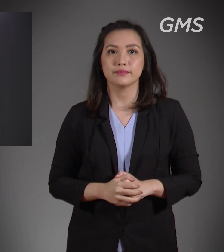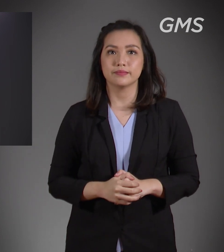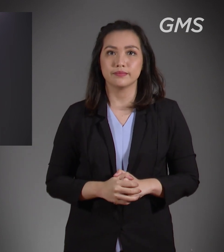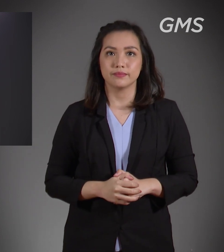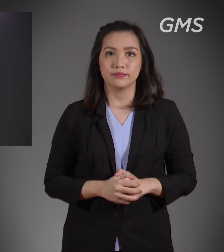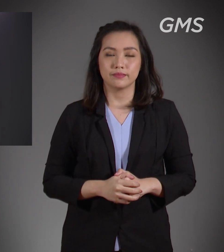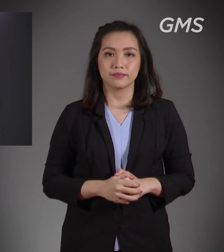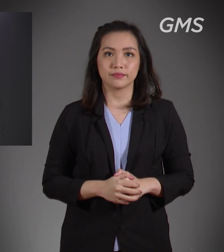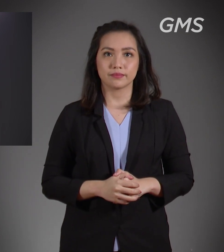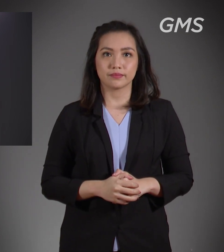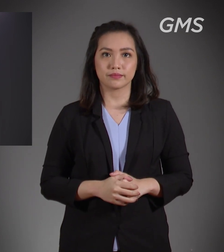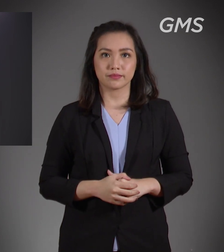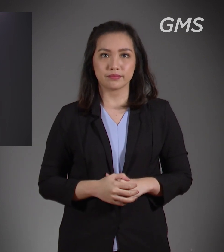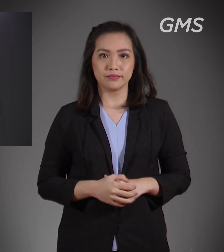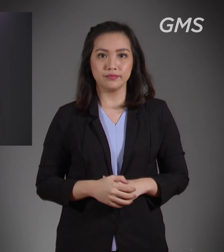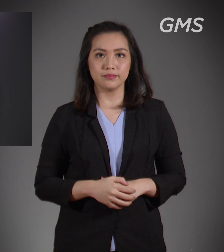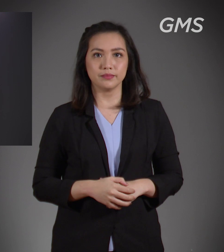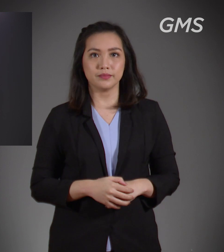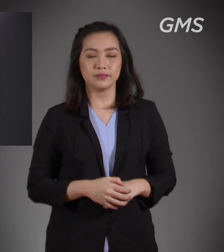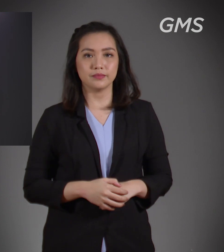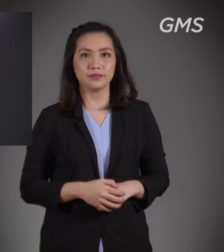the prosperity of fools.